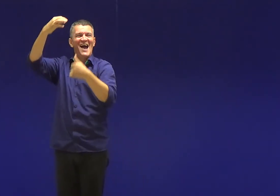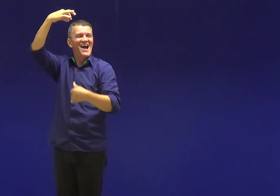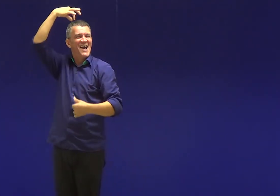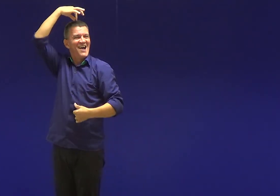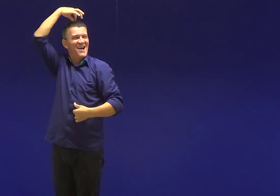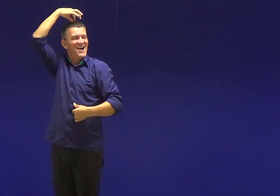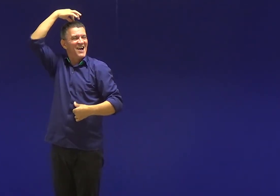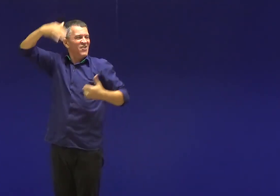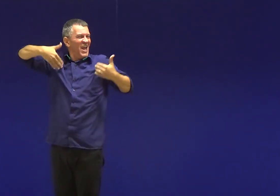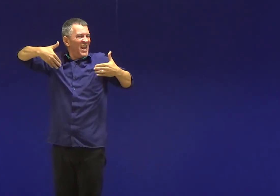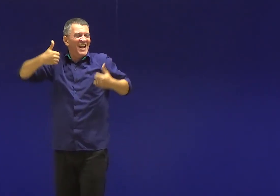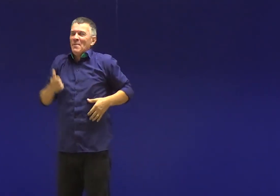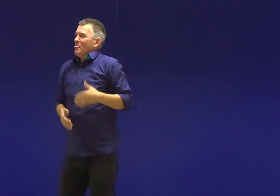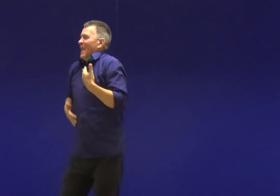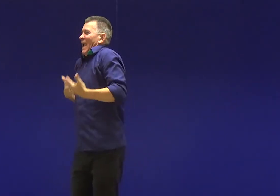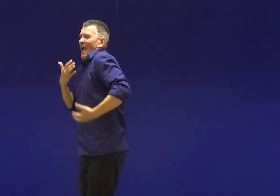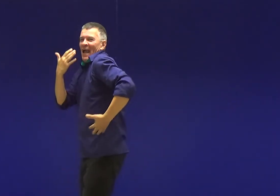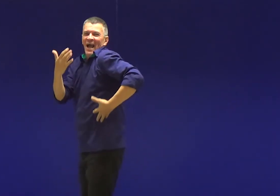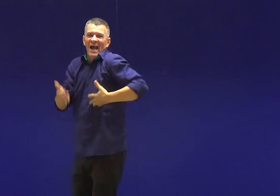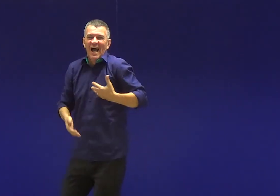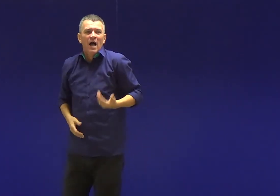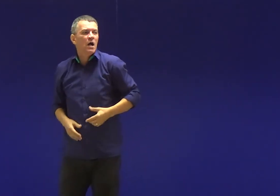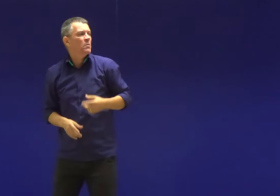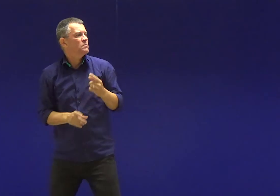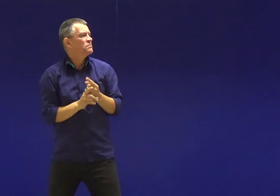Quando a pessoa se batiza, ela aceita Jesus e muda de vida, certo?